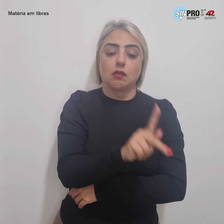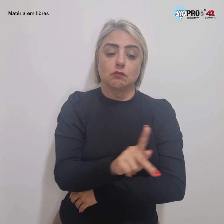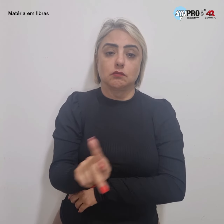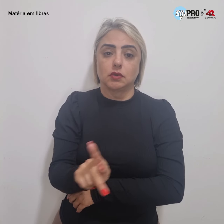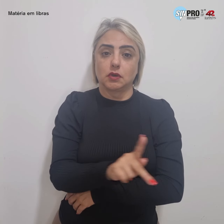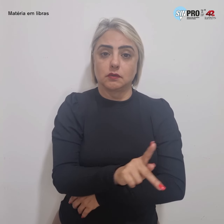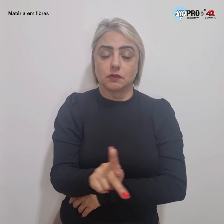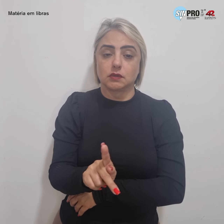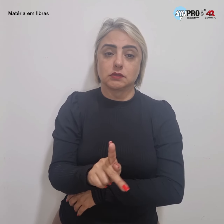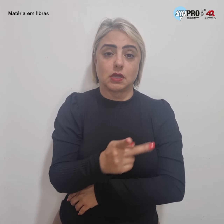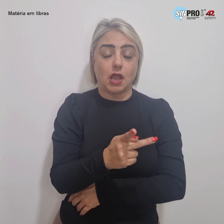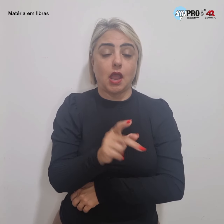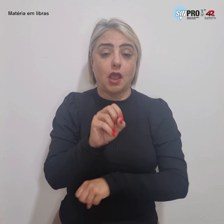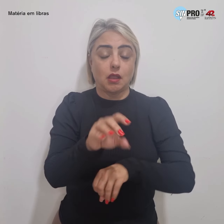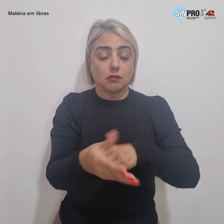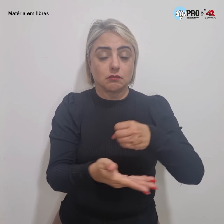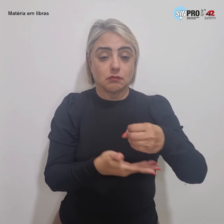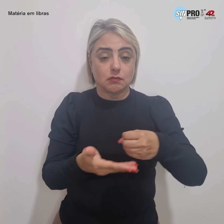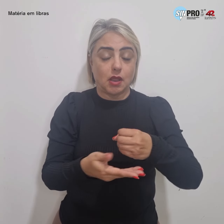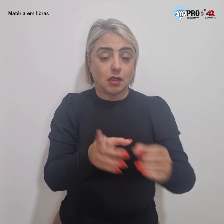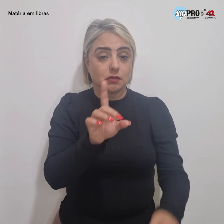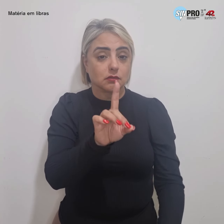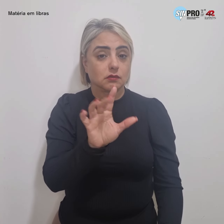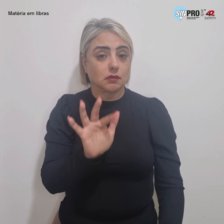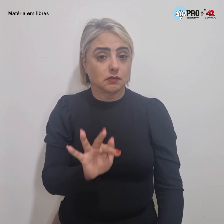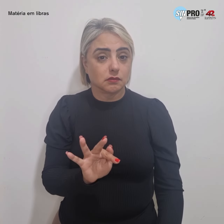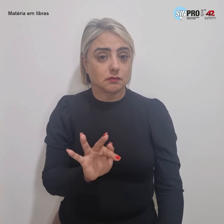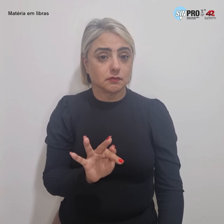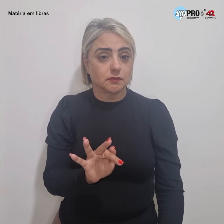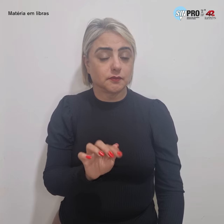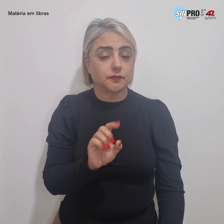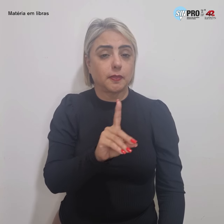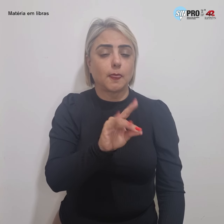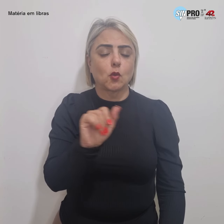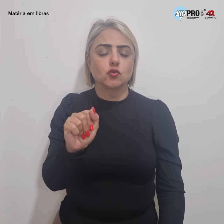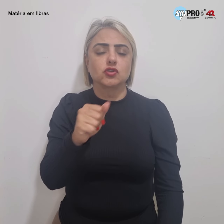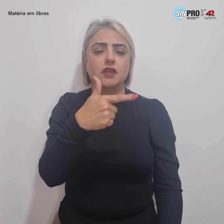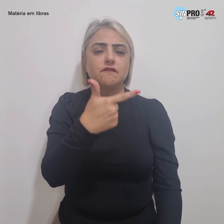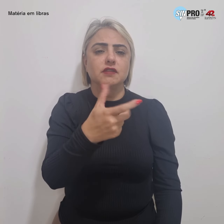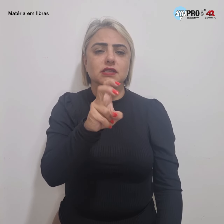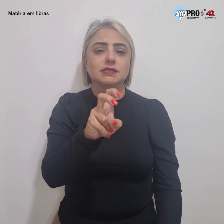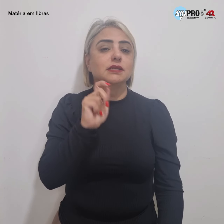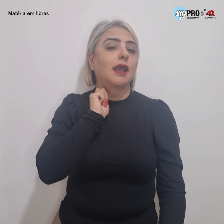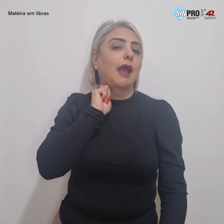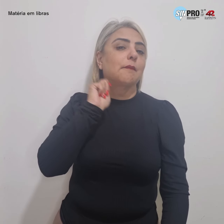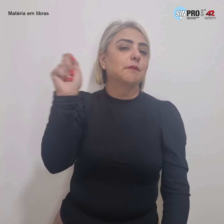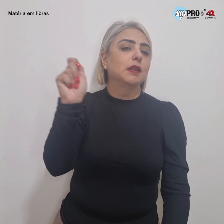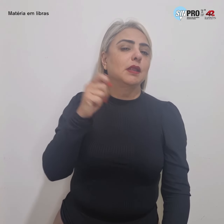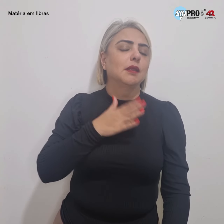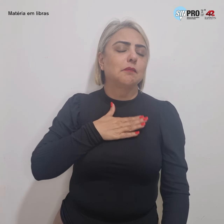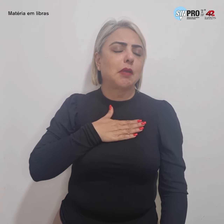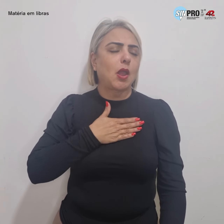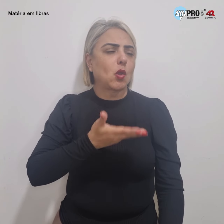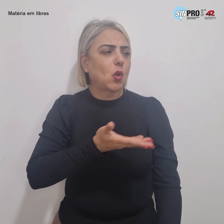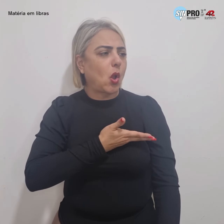de Educação Básica do Distrito Federal. No dia 25 de abril, meus colegas